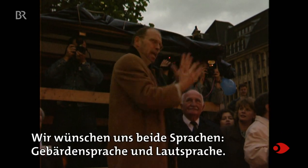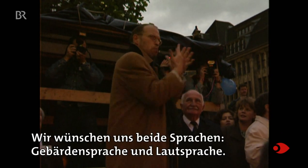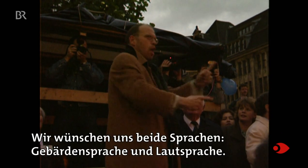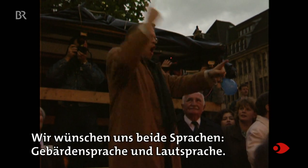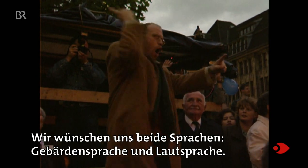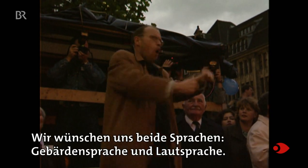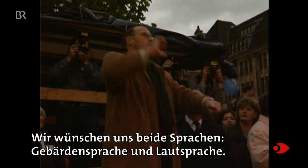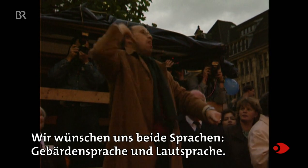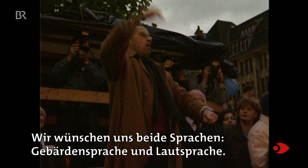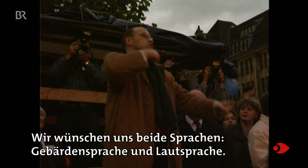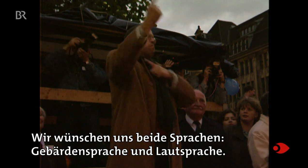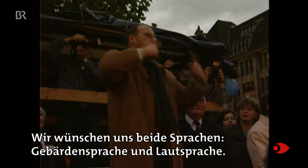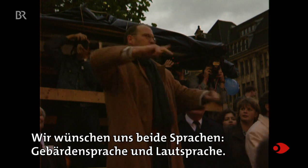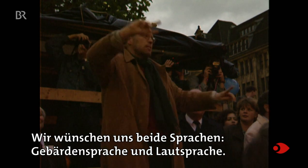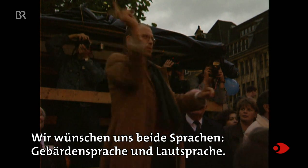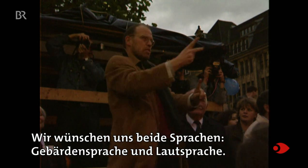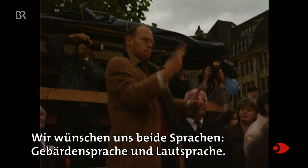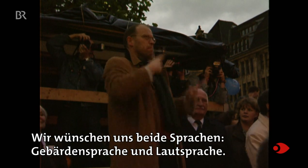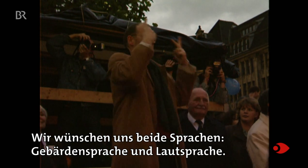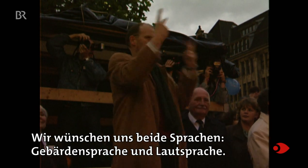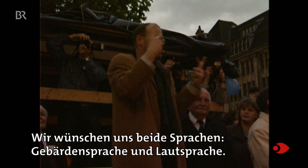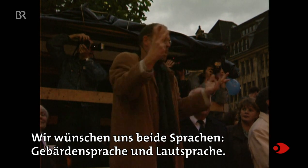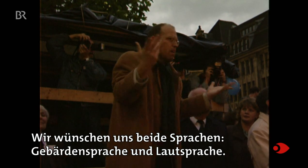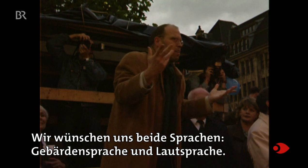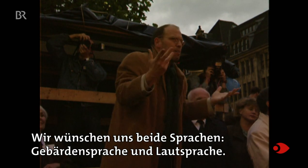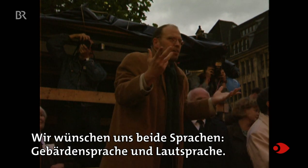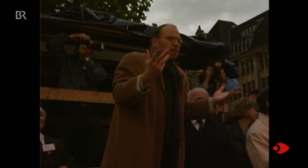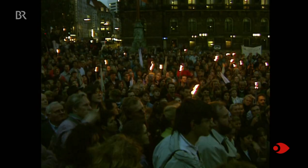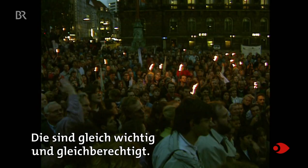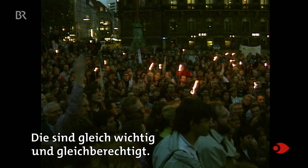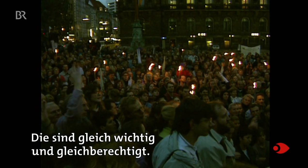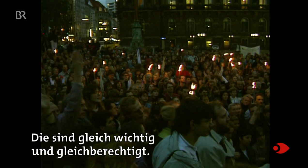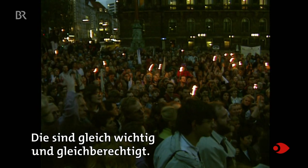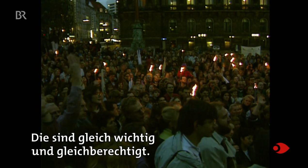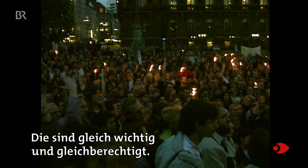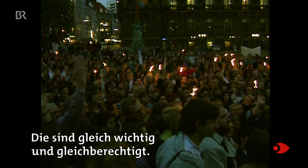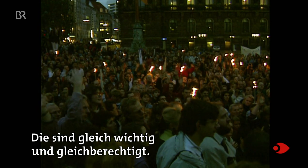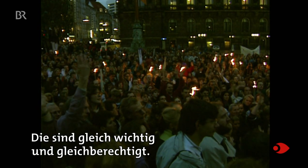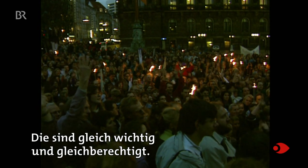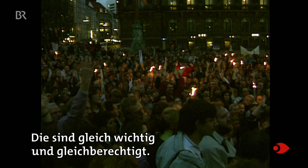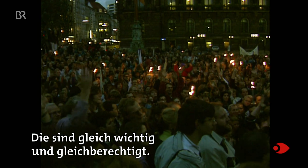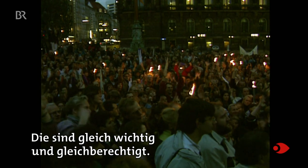Wir wünschen uns beide Sprachen, Gebärdensprache und Lautsprache. Die sind gleich wichtig und gleich berechtigt.